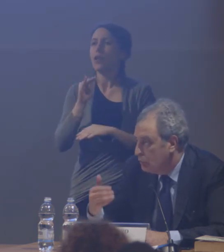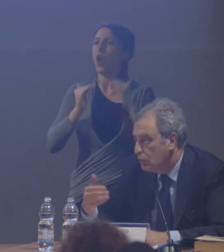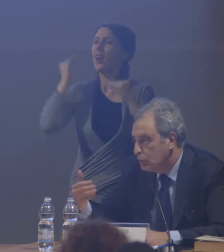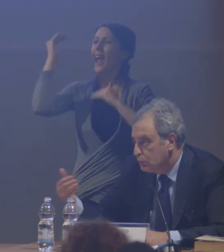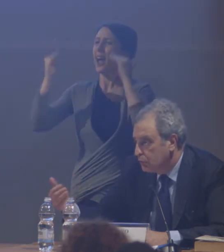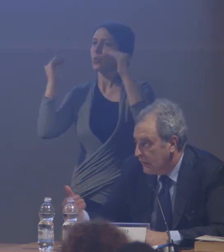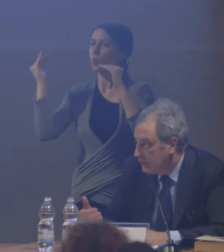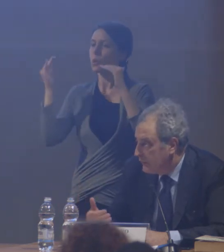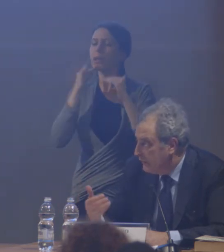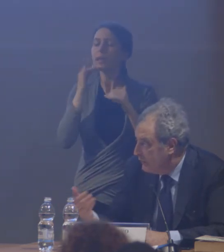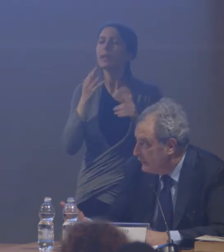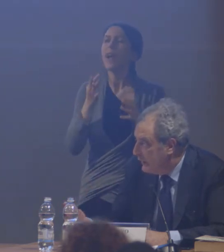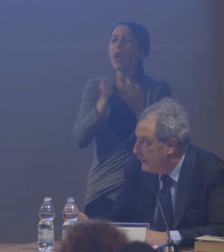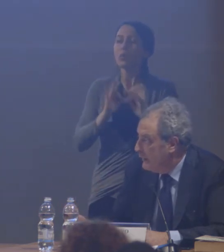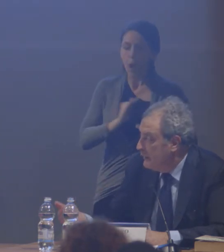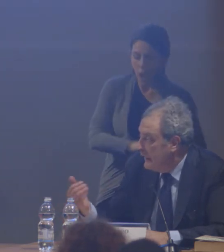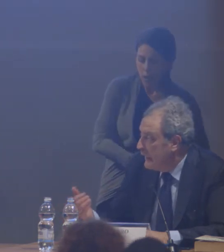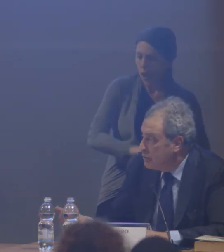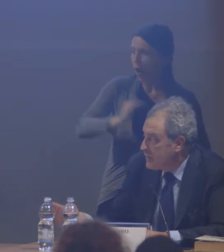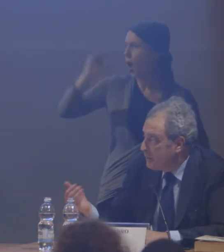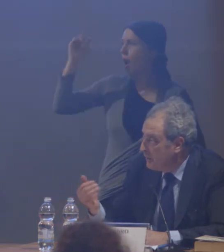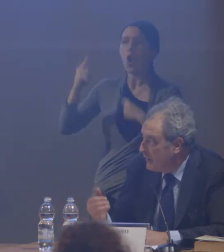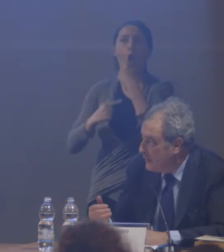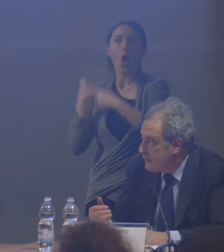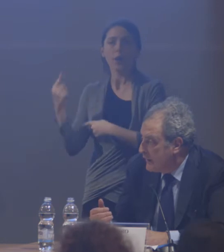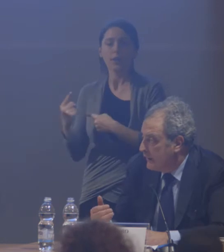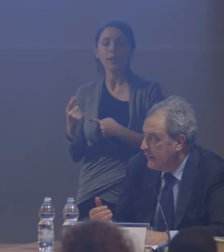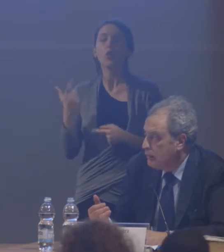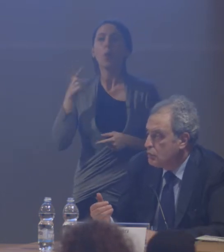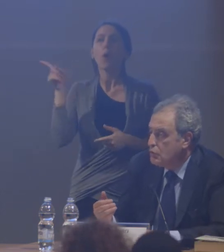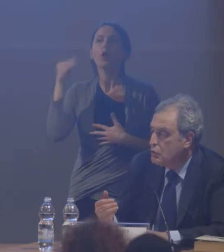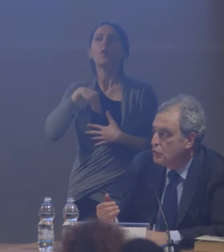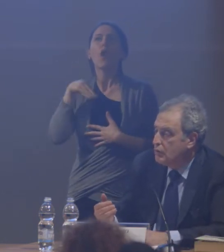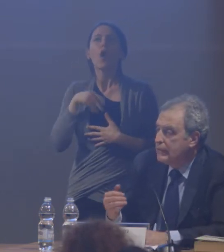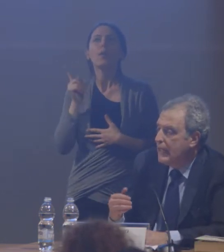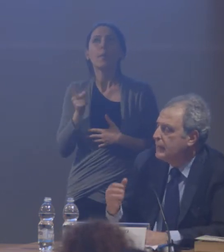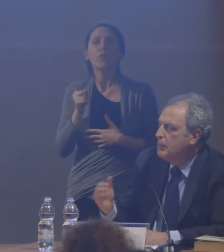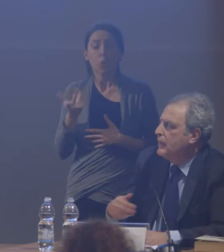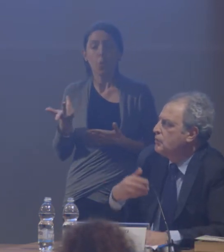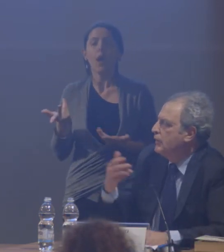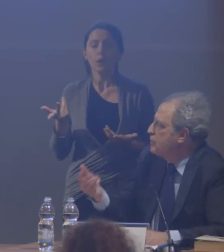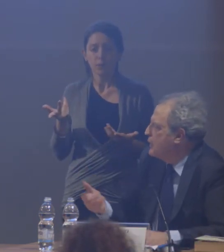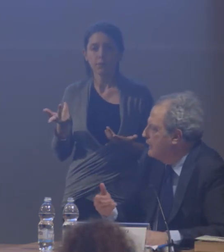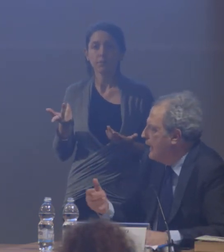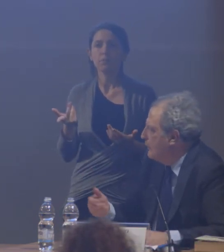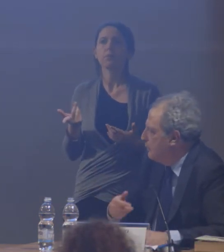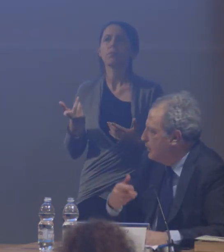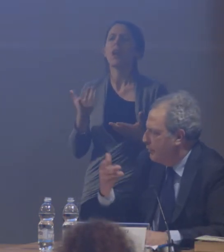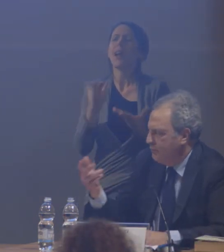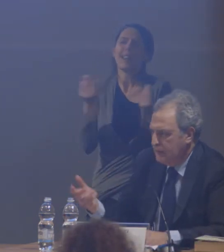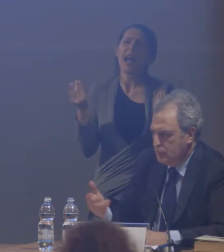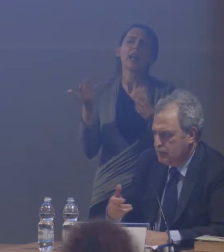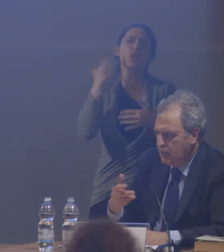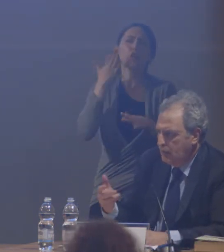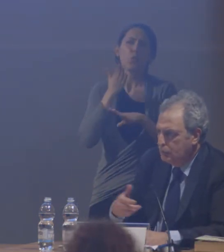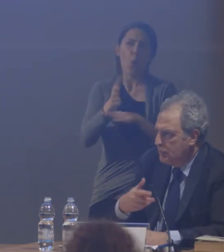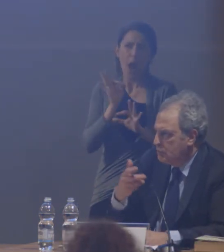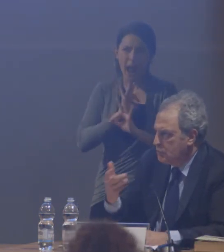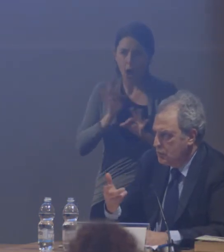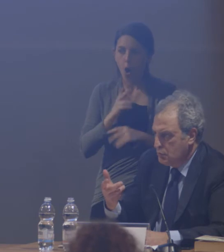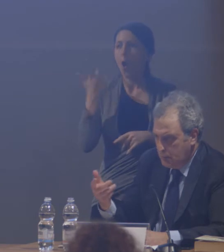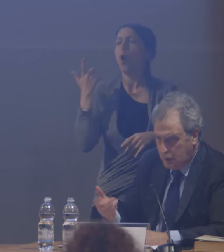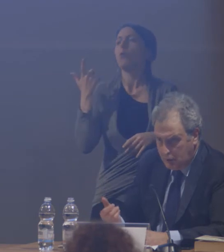dell'educazione lungo tutto l'arco della vita, nella consapevolezza che non solo ci sono ritardi perché a scuola non c'è andato, perché